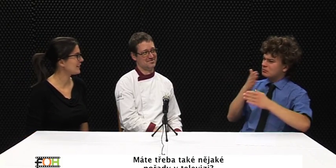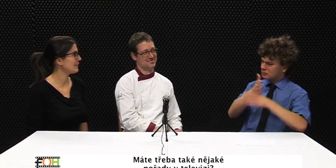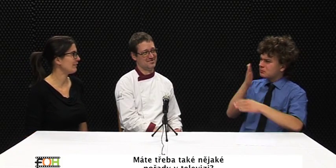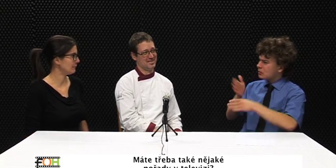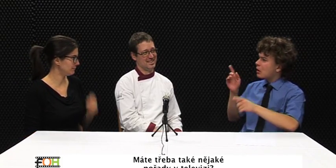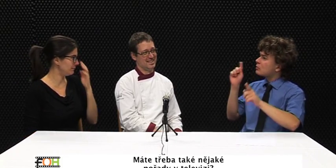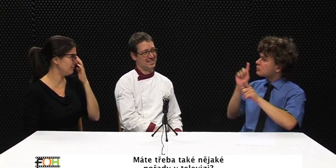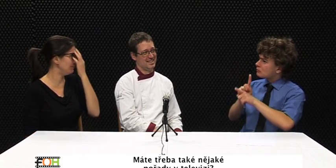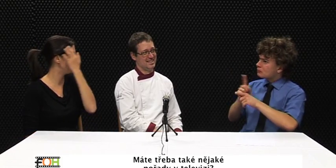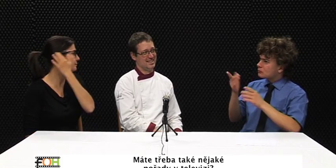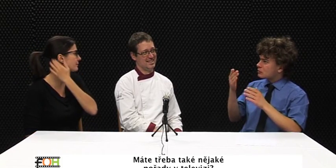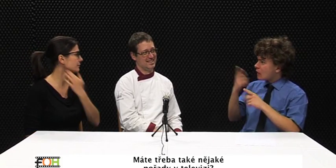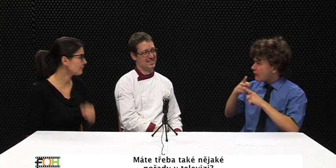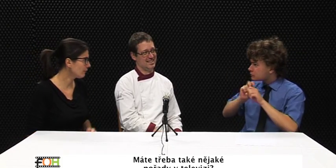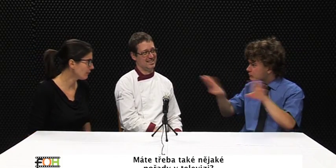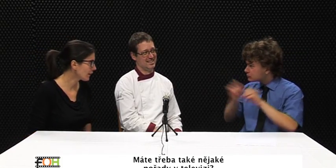No to je zajímavé.